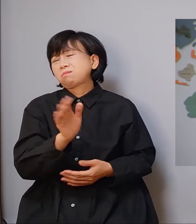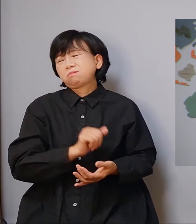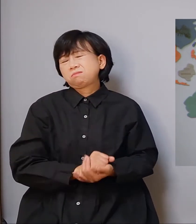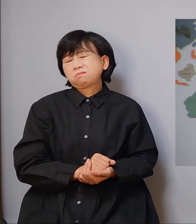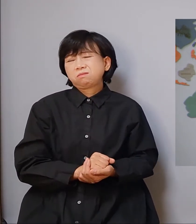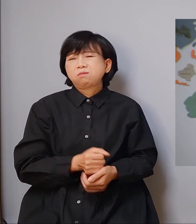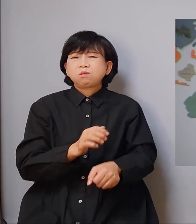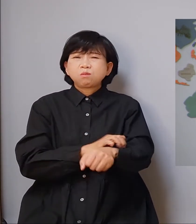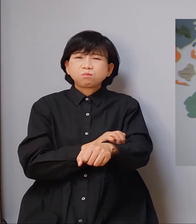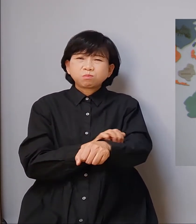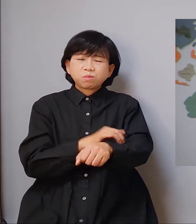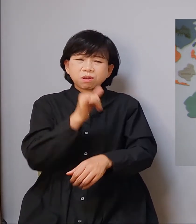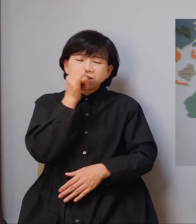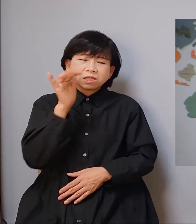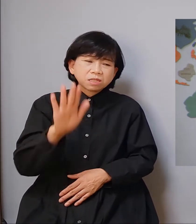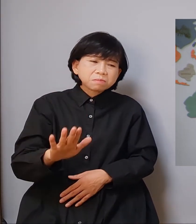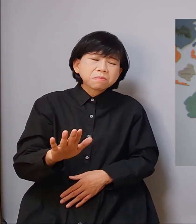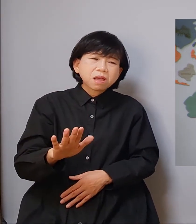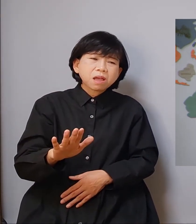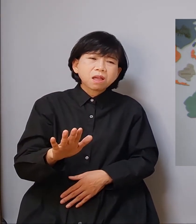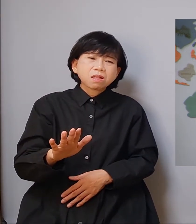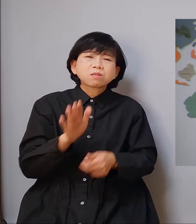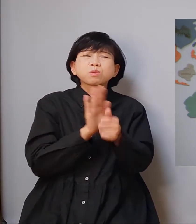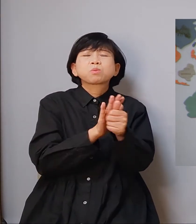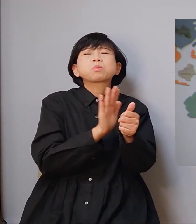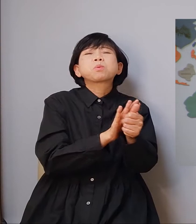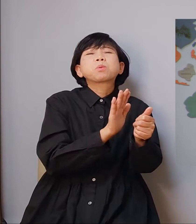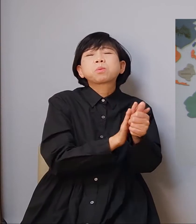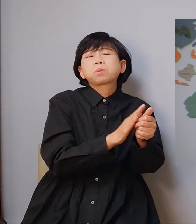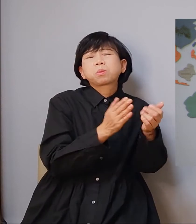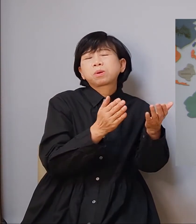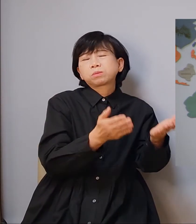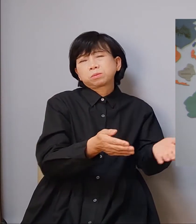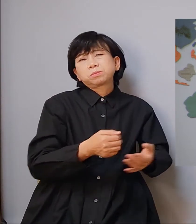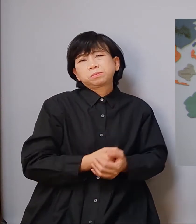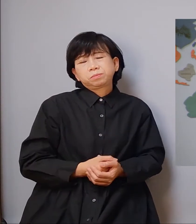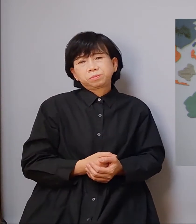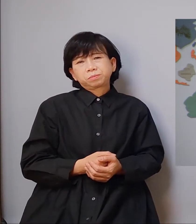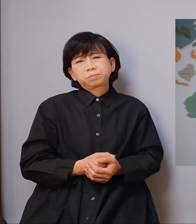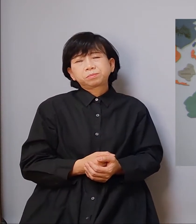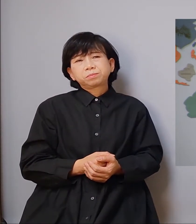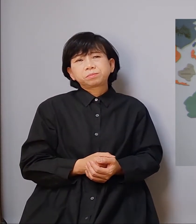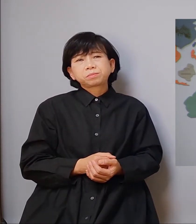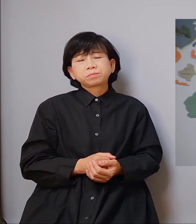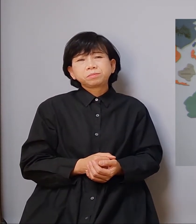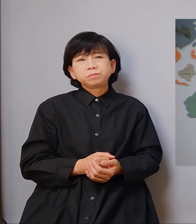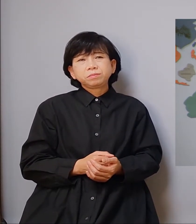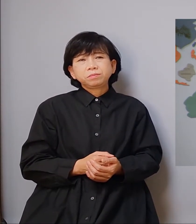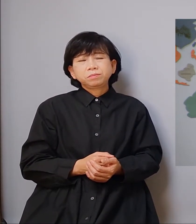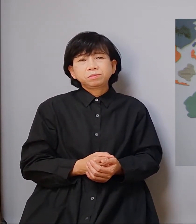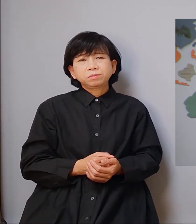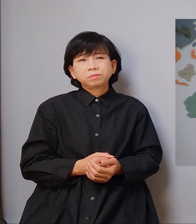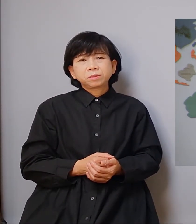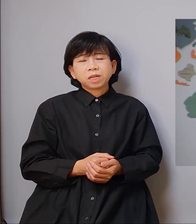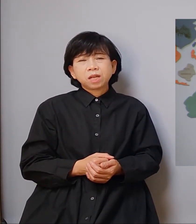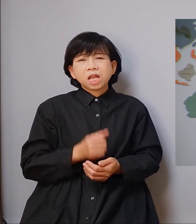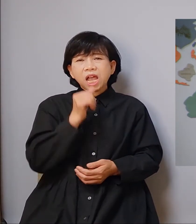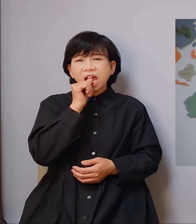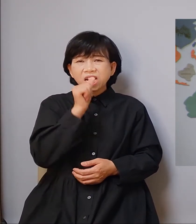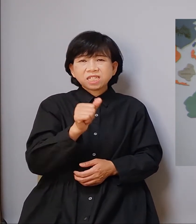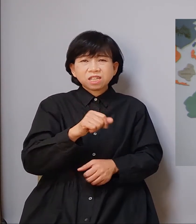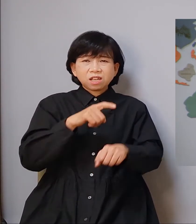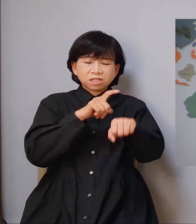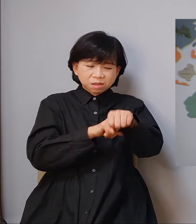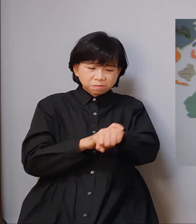불편하지만 그래서 우회로가 있습니다. 뒤집히고 팔다리가 족쇄에 채워질